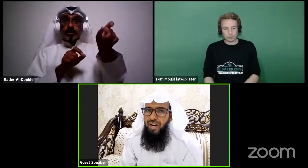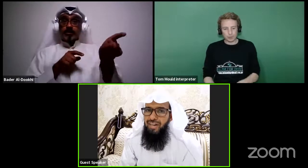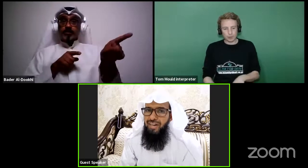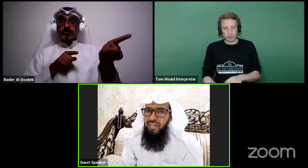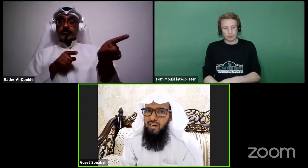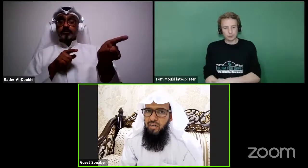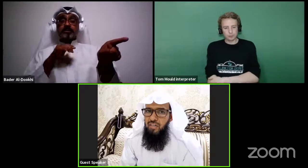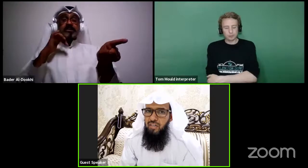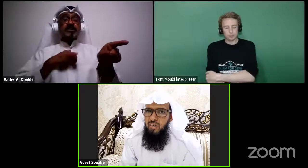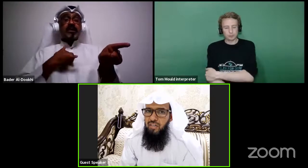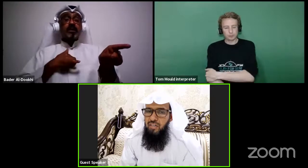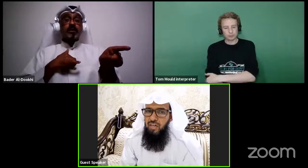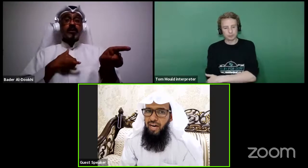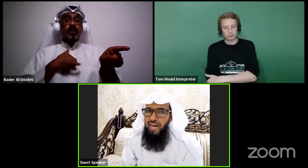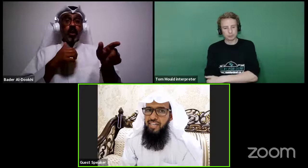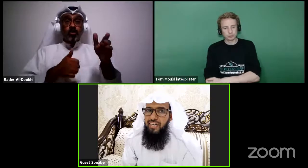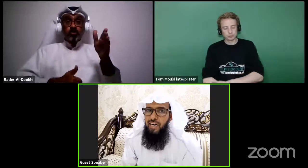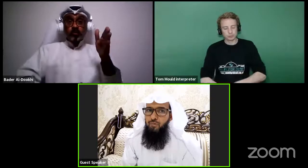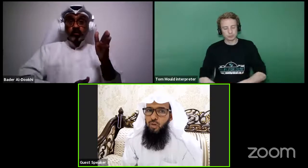ويحقق